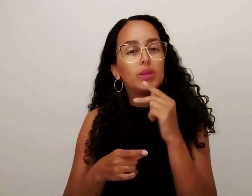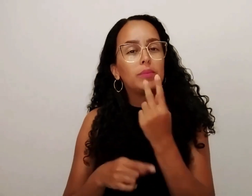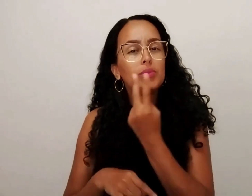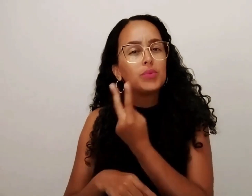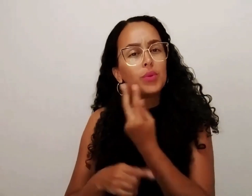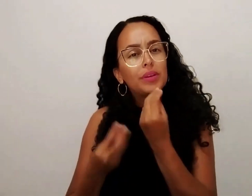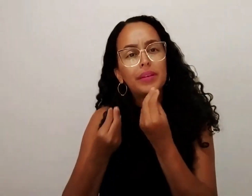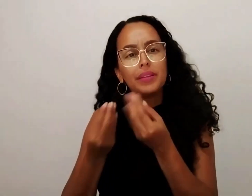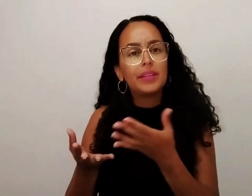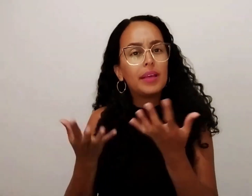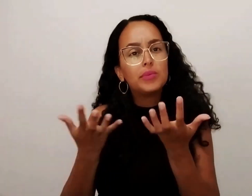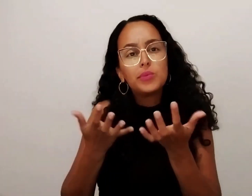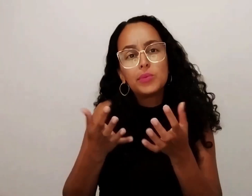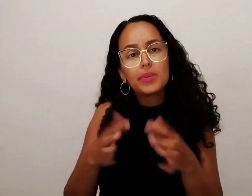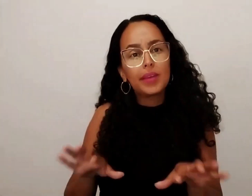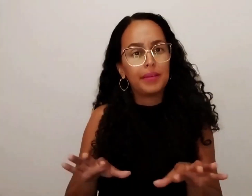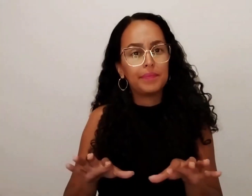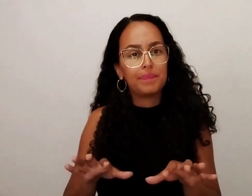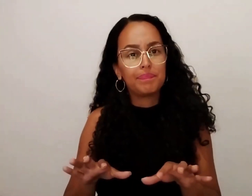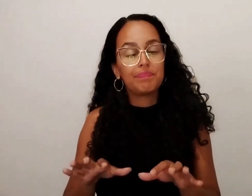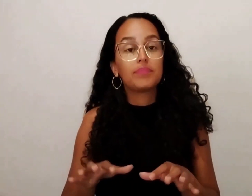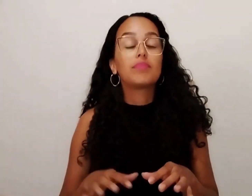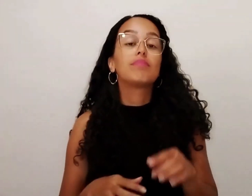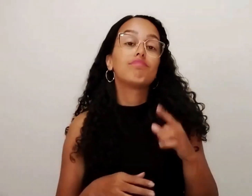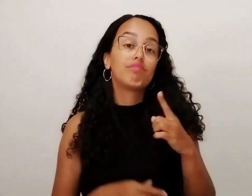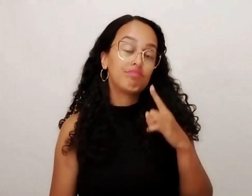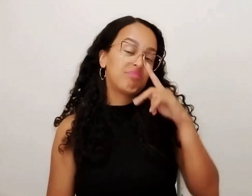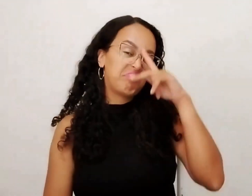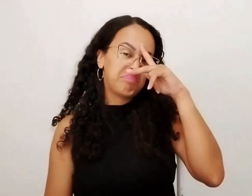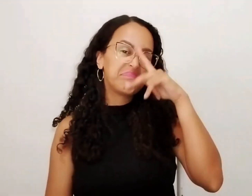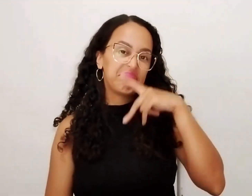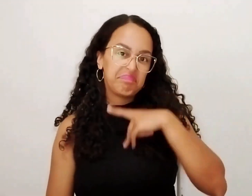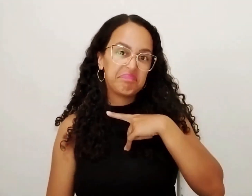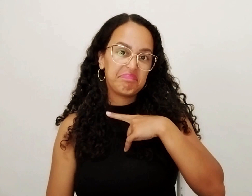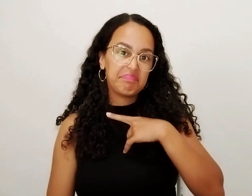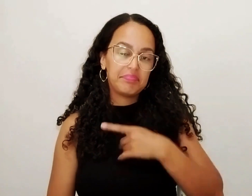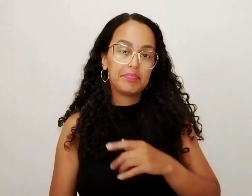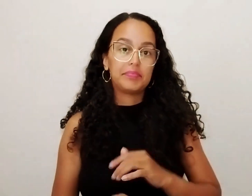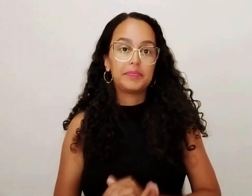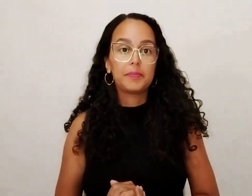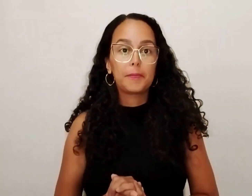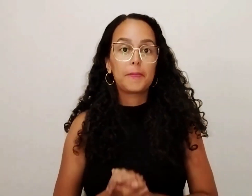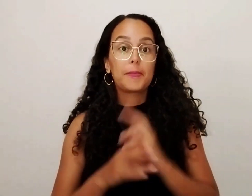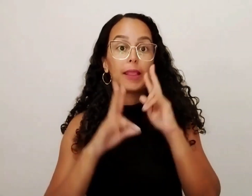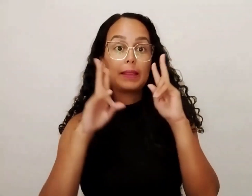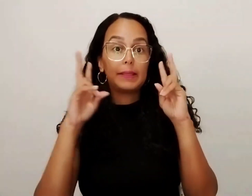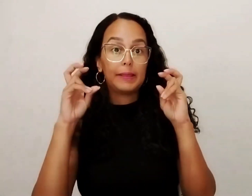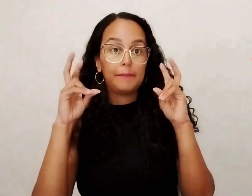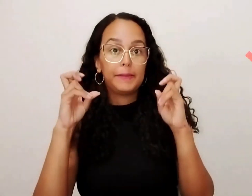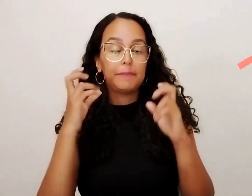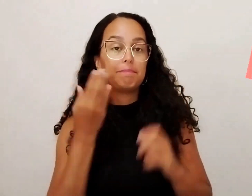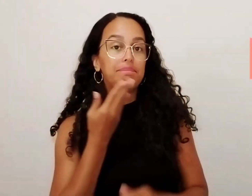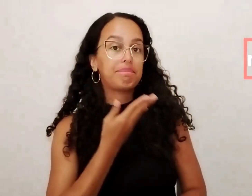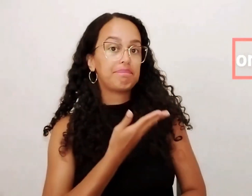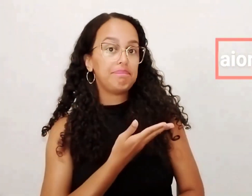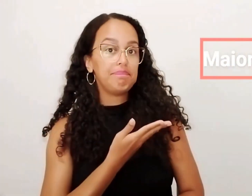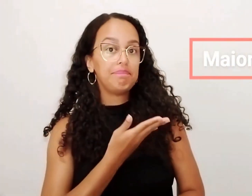Maioridade. Sua mãe o expulsa de casa e no mato ele encontra Cotia,